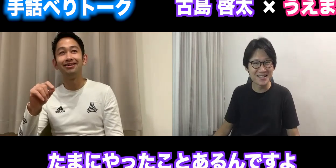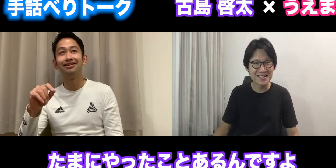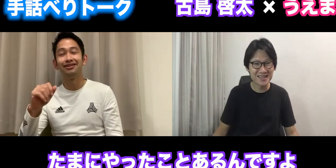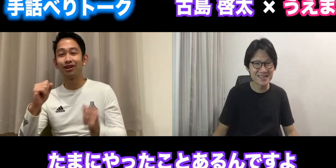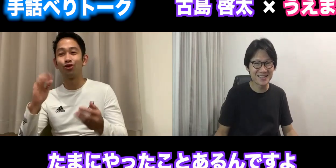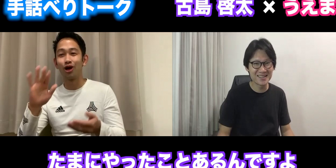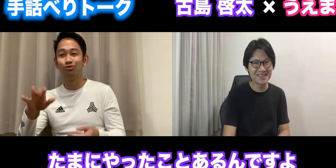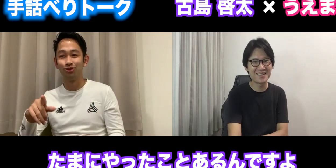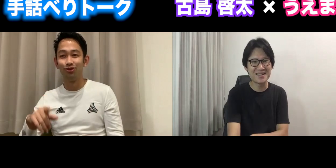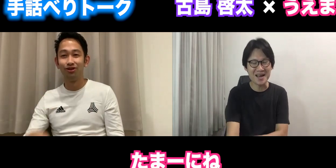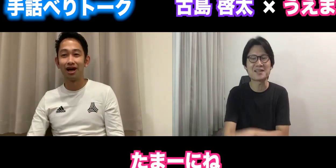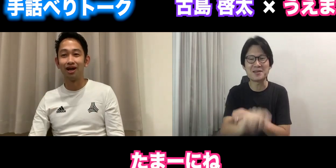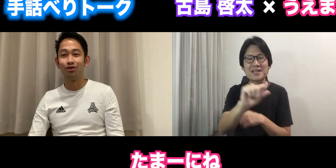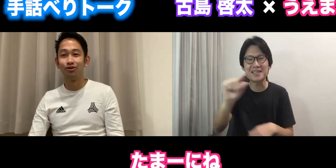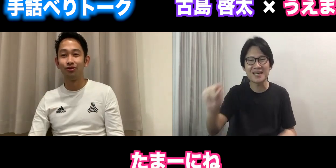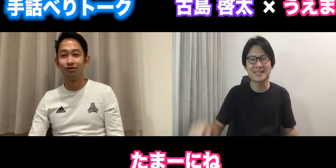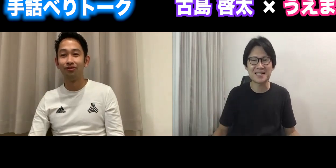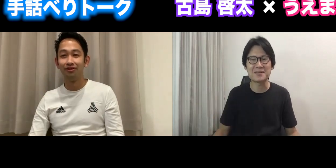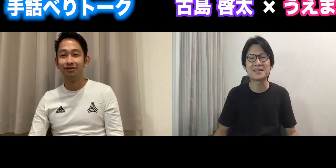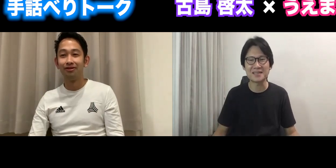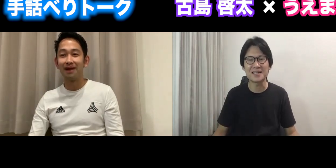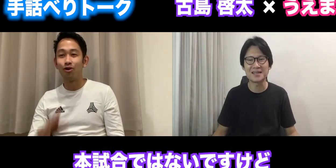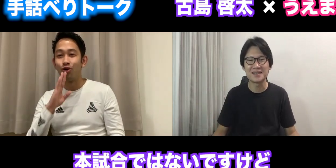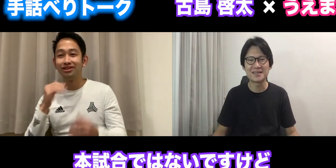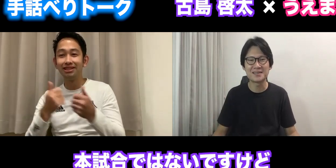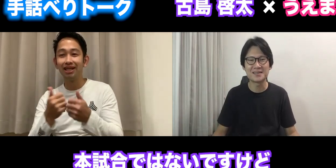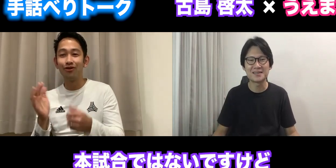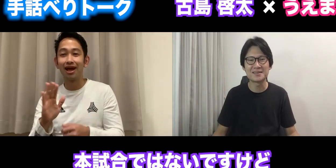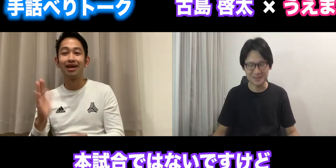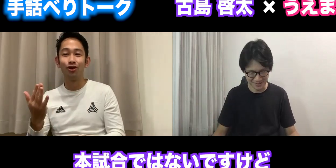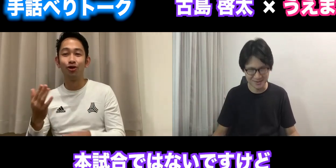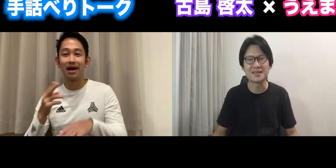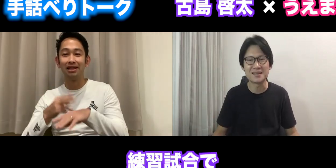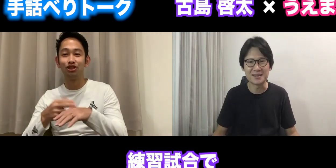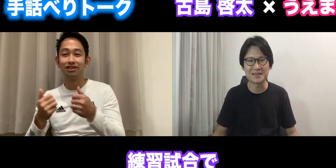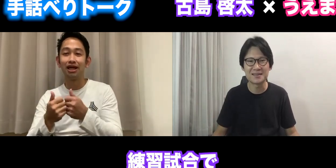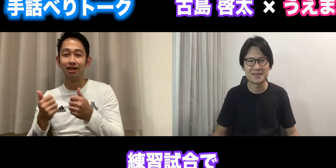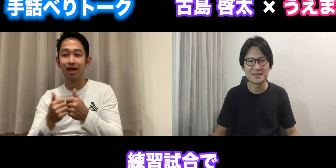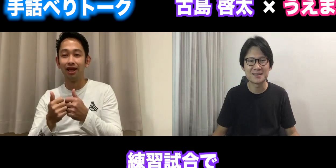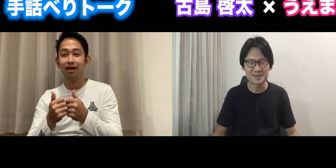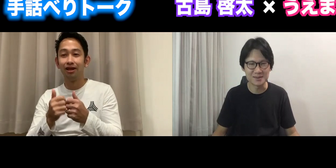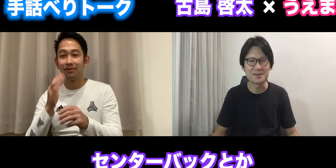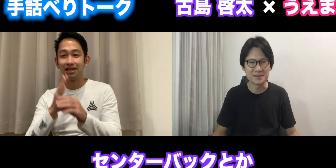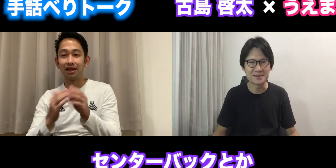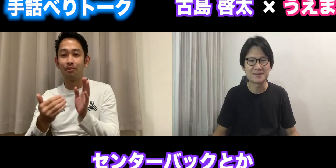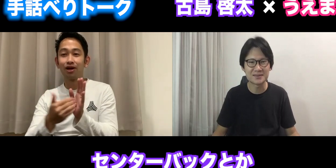やった来たんですんたまには安元マンおい試合ではないけど民主試合でまセンターバックと